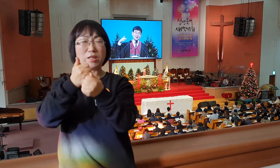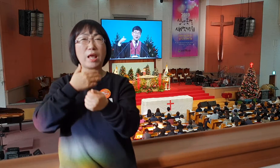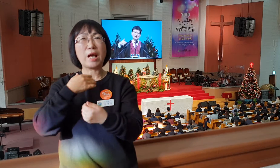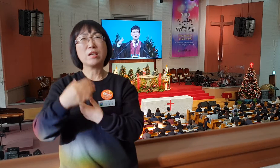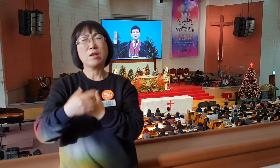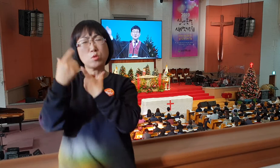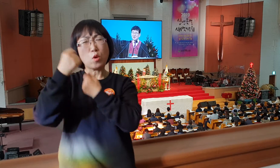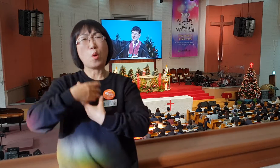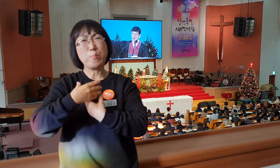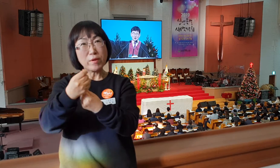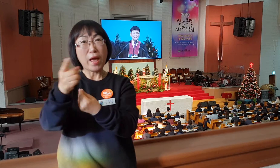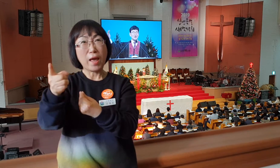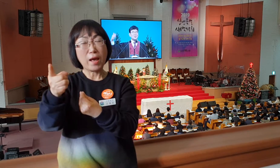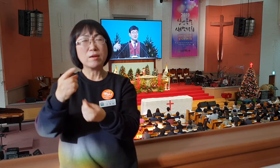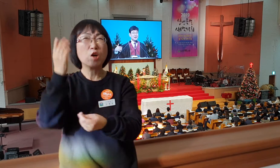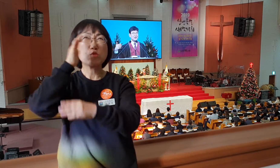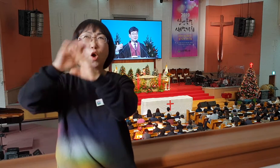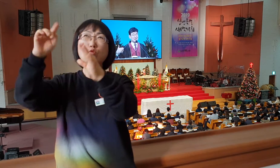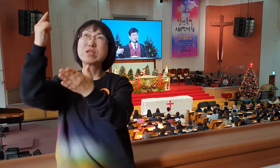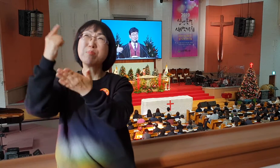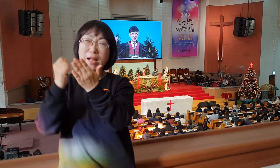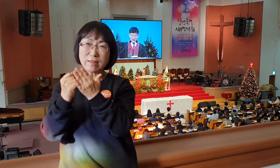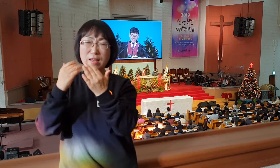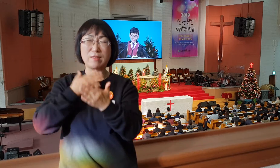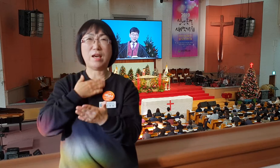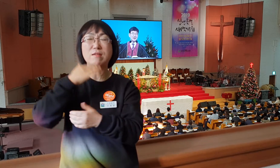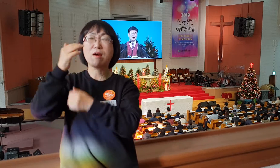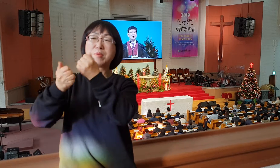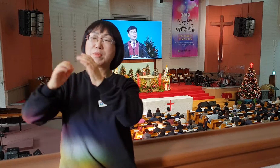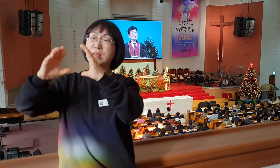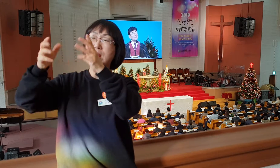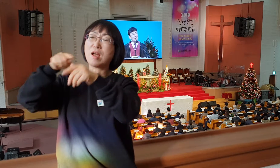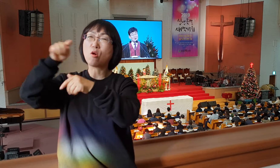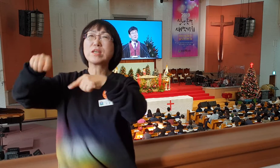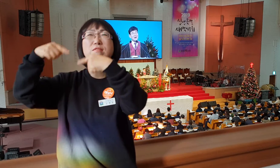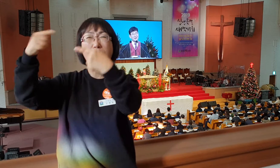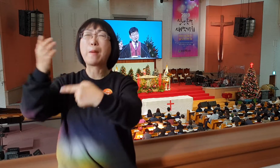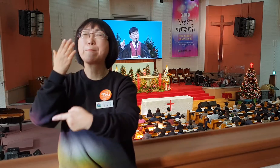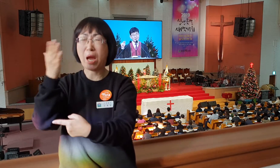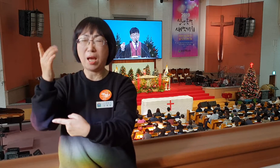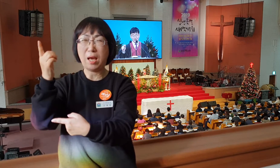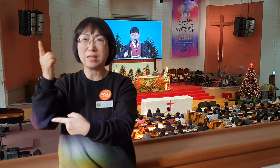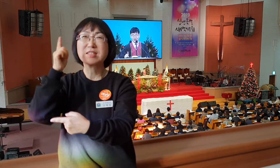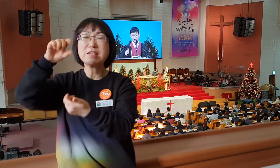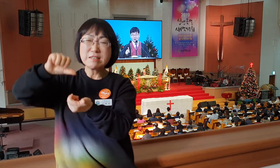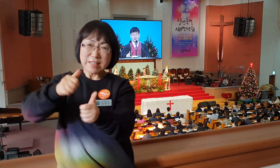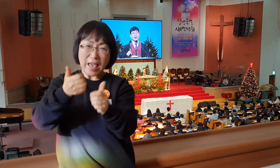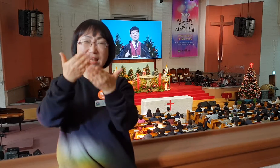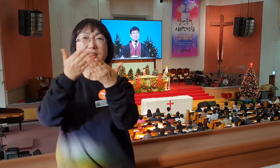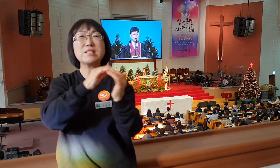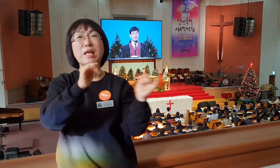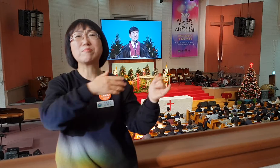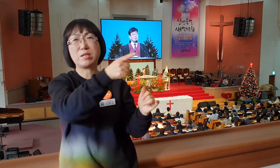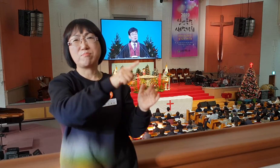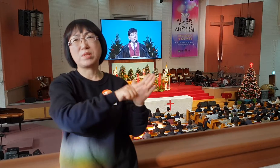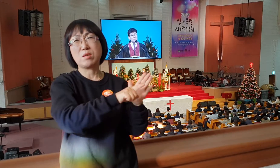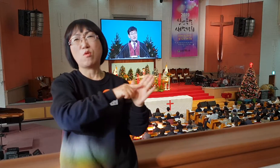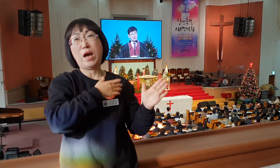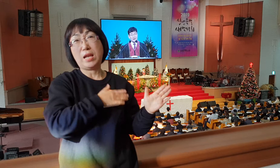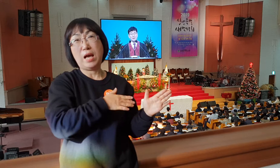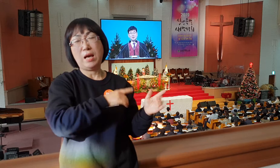편해요. 어쩌면 그 천국이 임할 때 나는 하나님의 나라 거기에 들어갈 겁니다. 그 세례를 이 사람들은 믿어요.